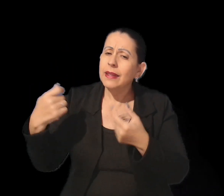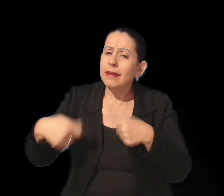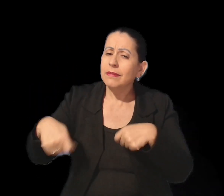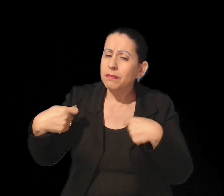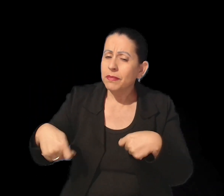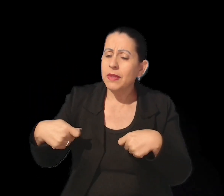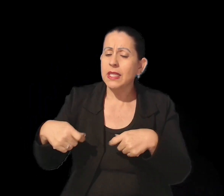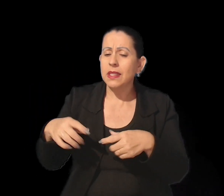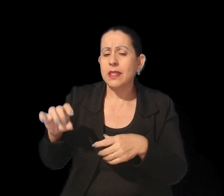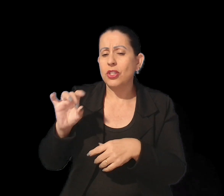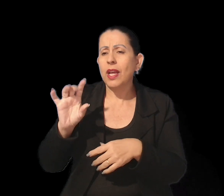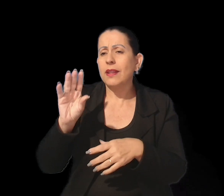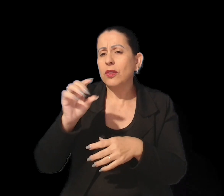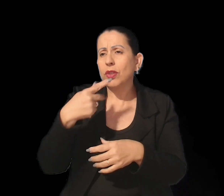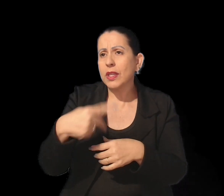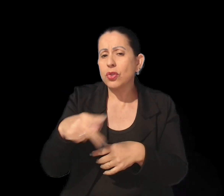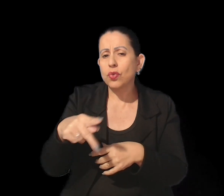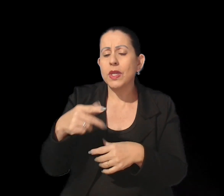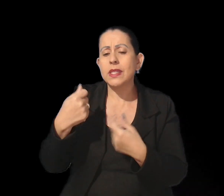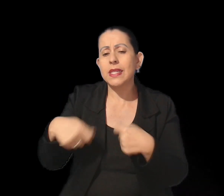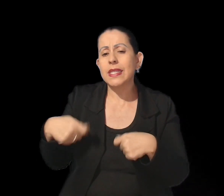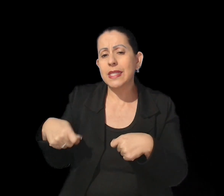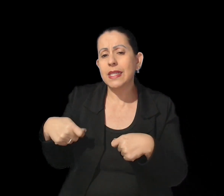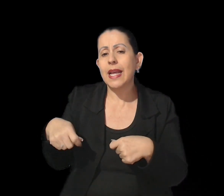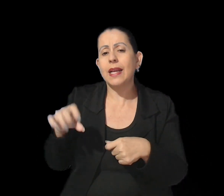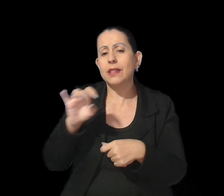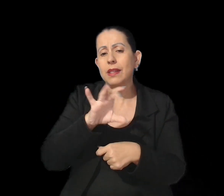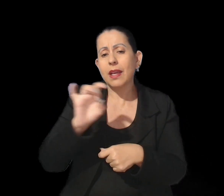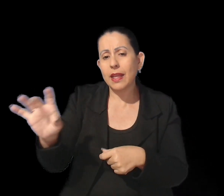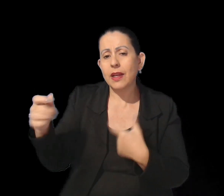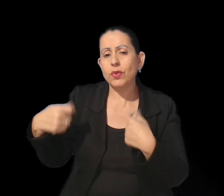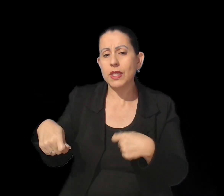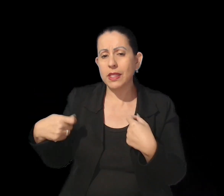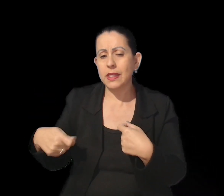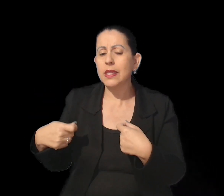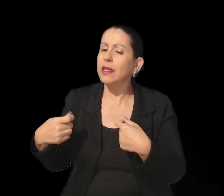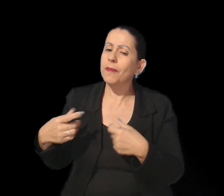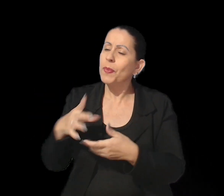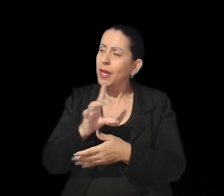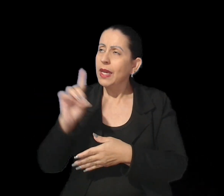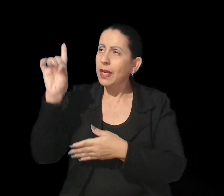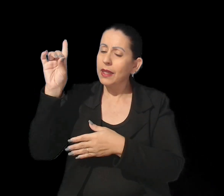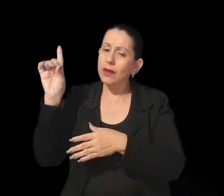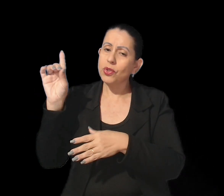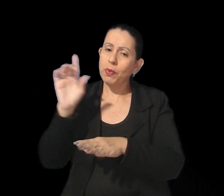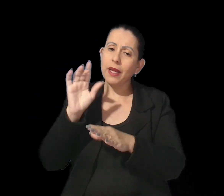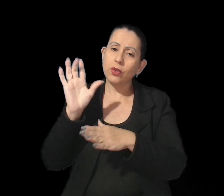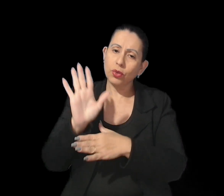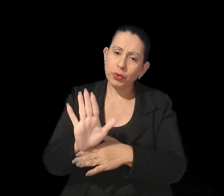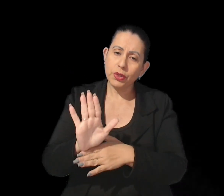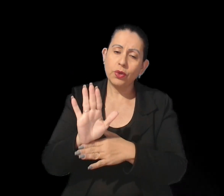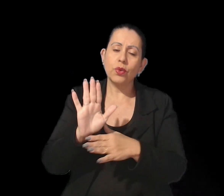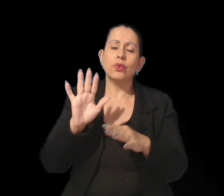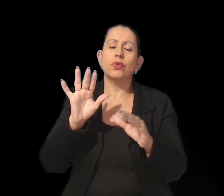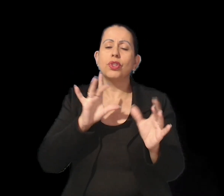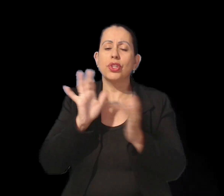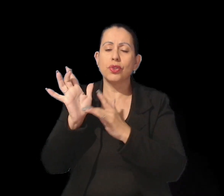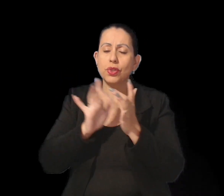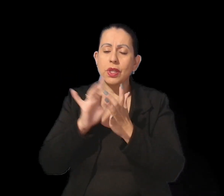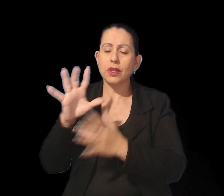cada necessite, né, dentro das suas necessidades que cada um necessita, que Deus Pai Todo-Poderoso, Jesus Cristo,